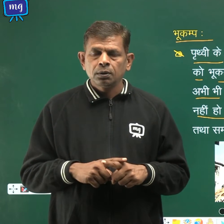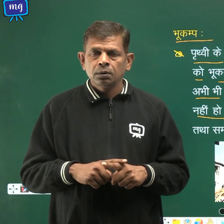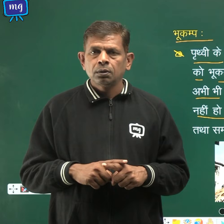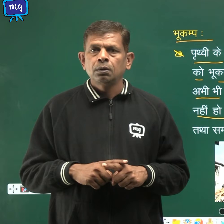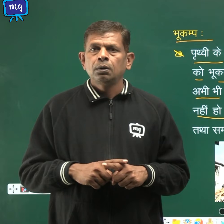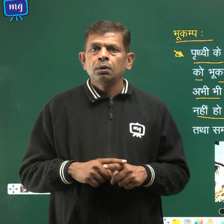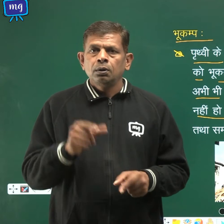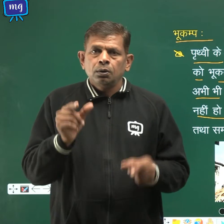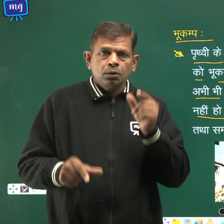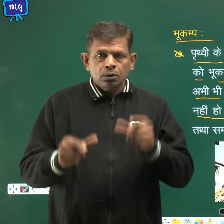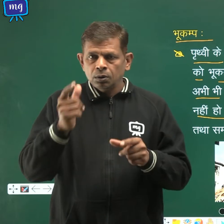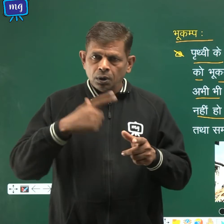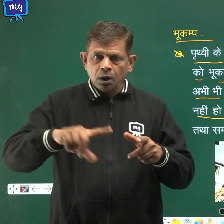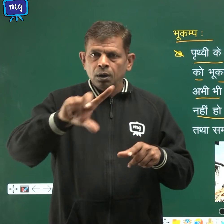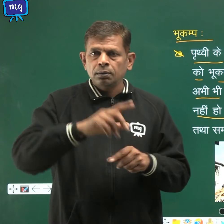जनजीवन